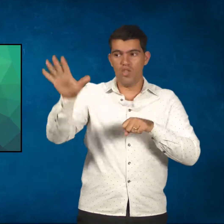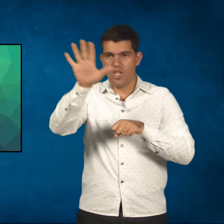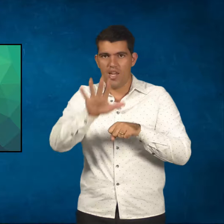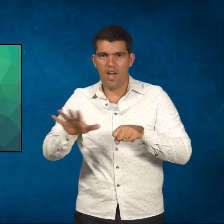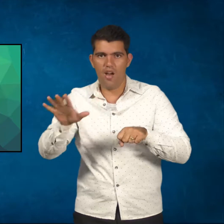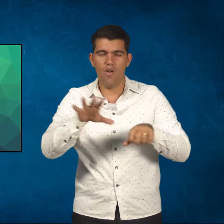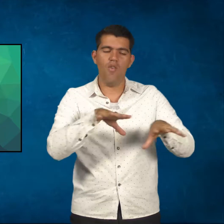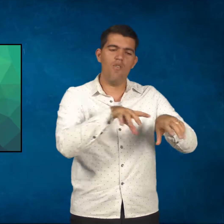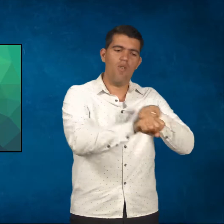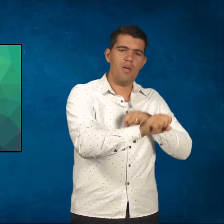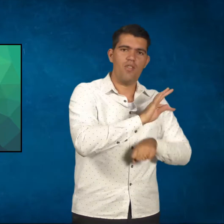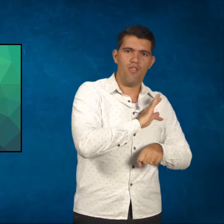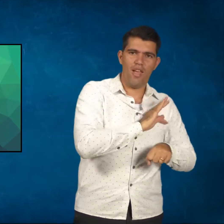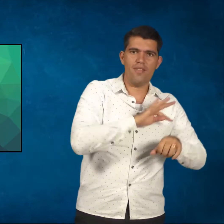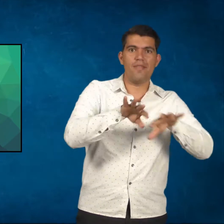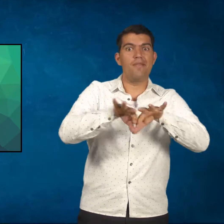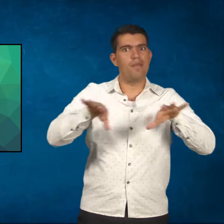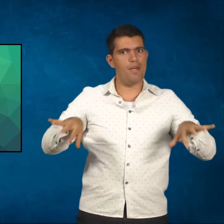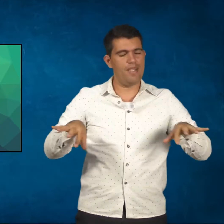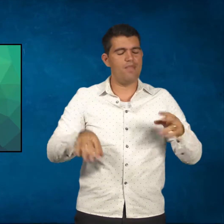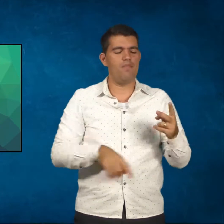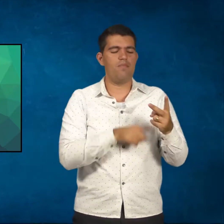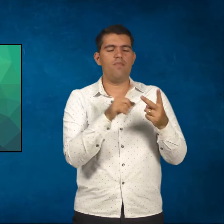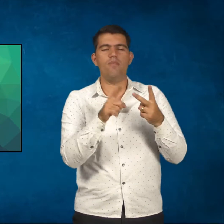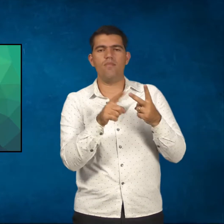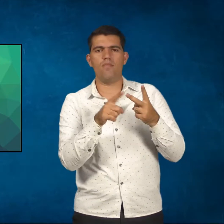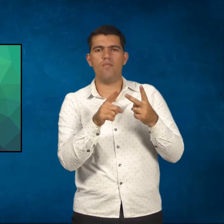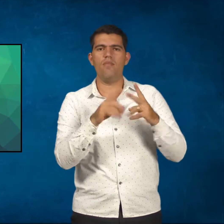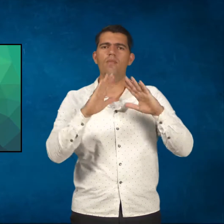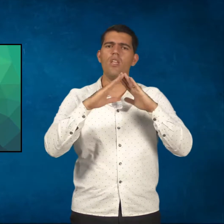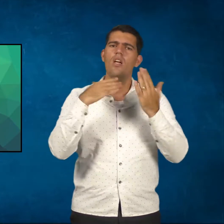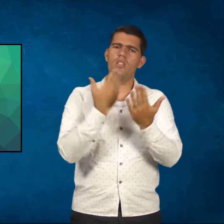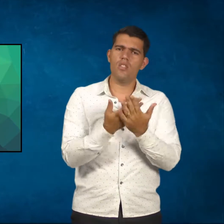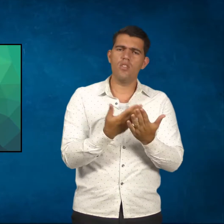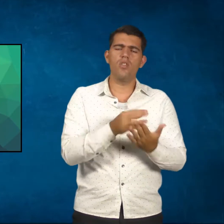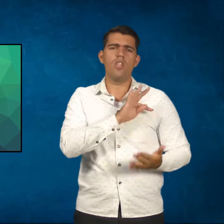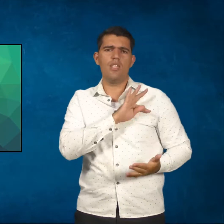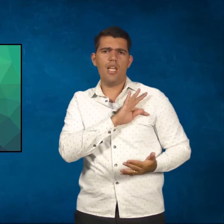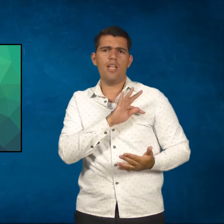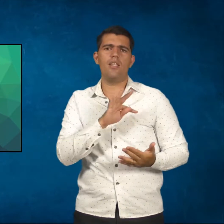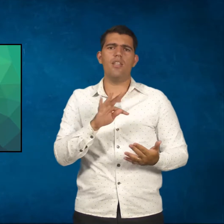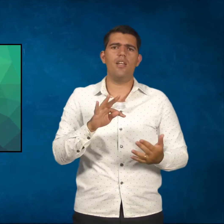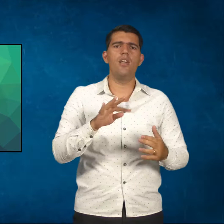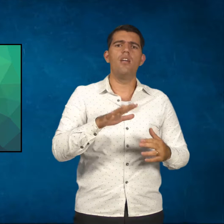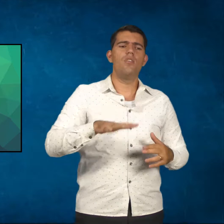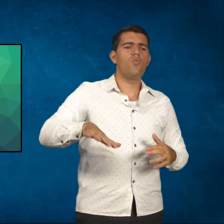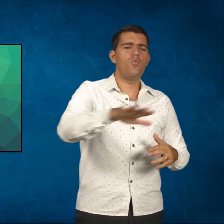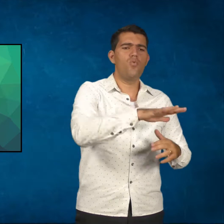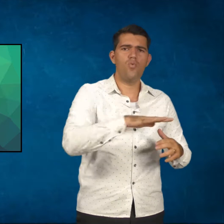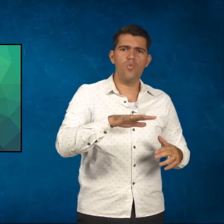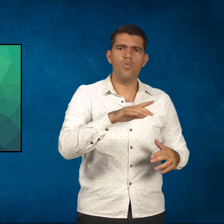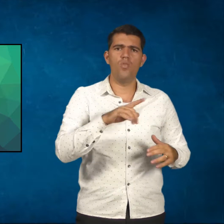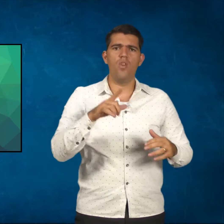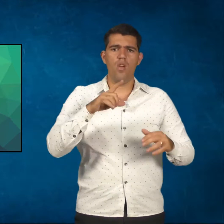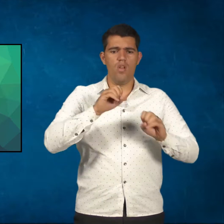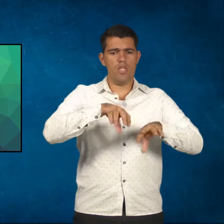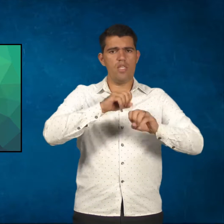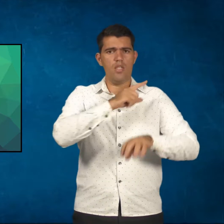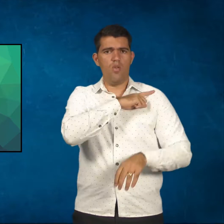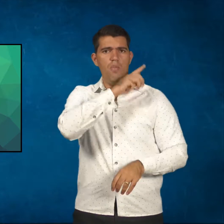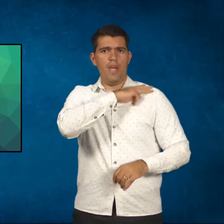técnica. Segundo ponto, as escolas técnicas deixaram de oferecer o ensino